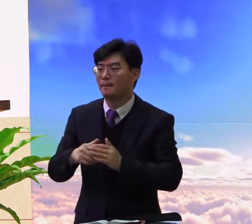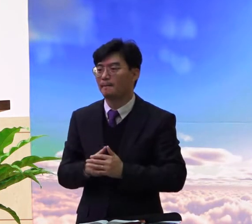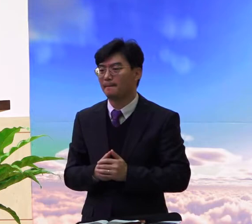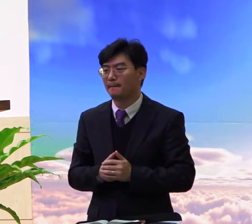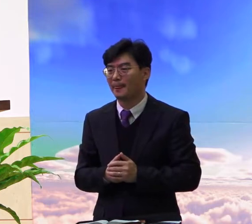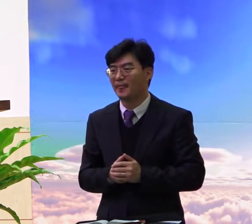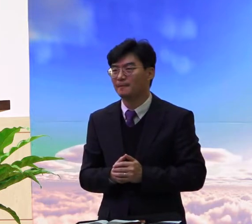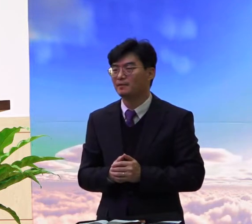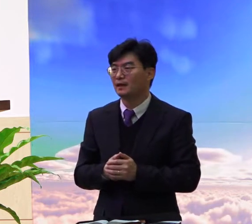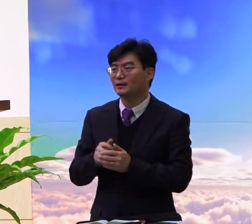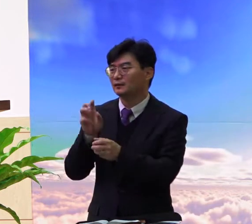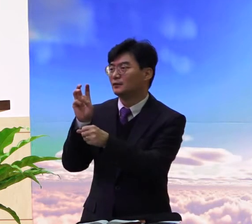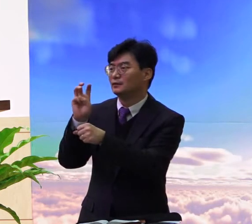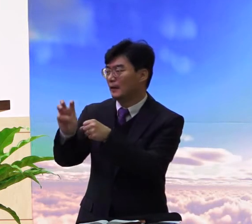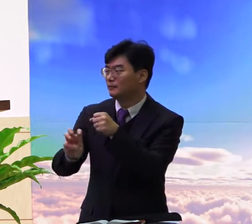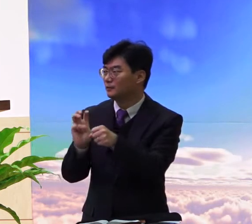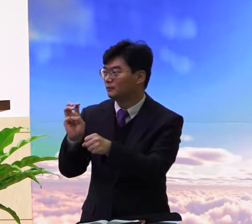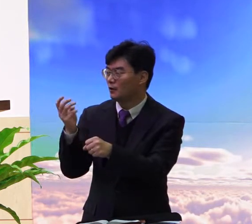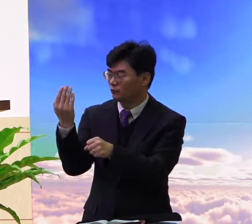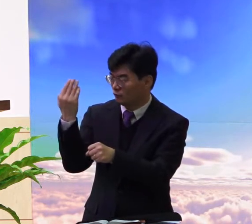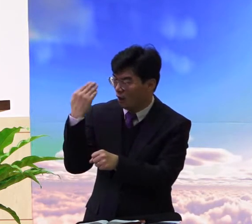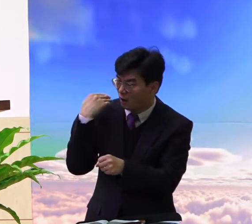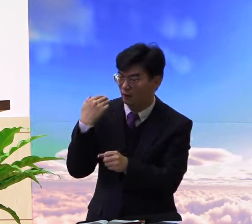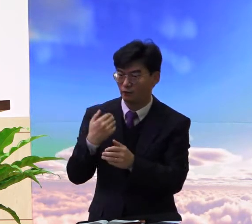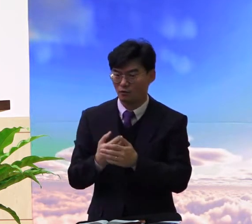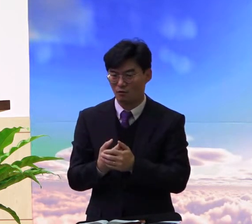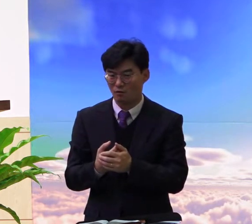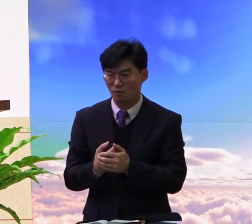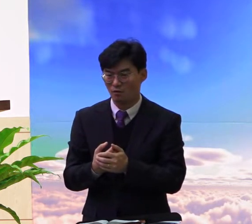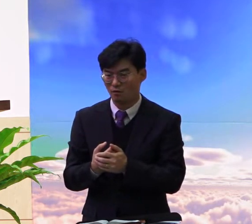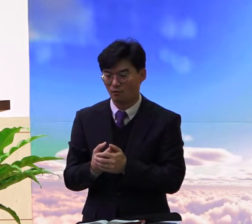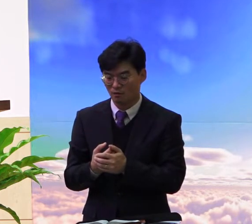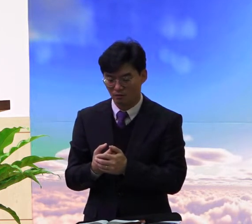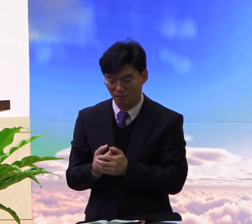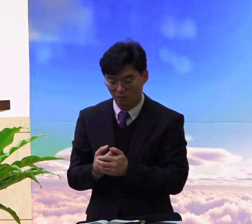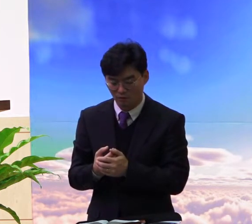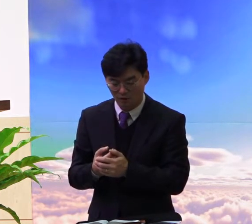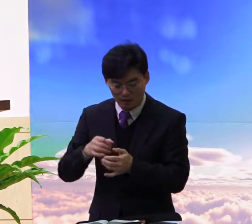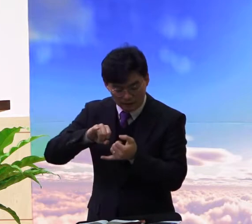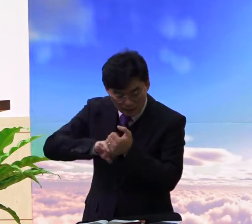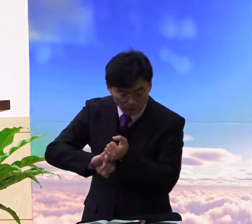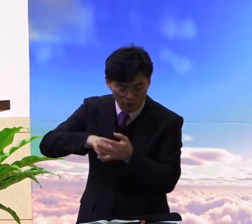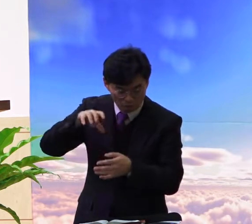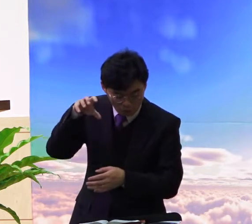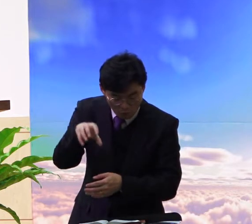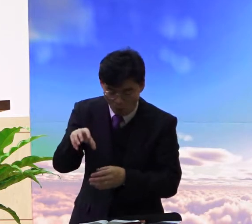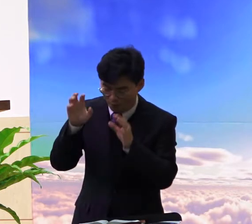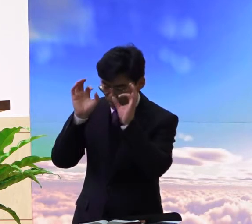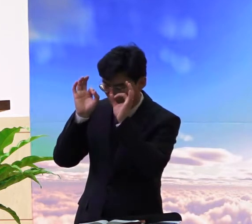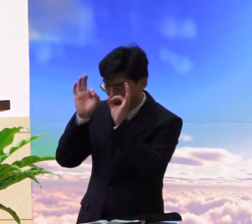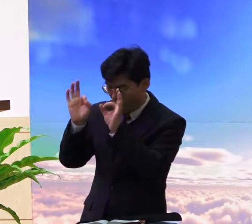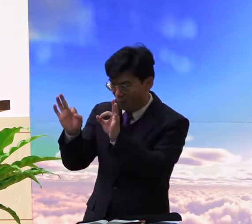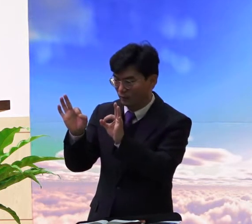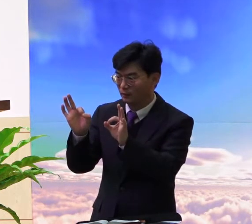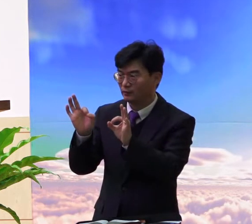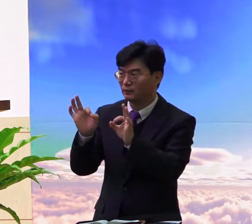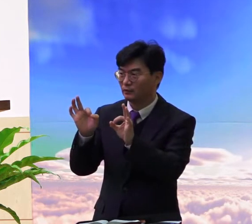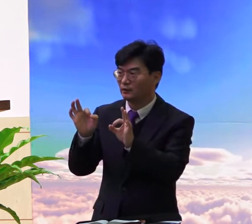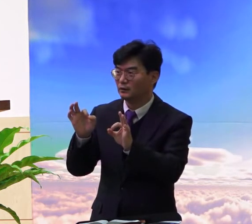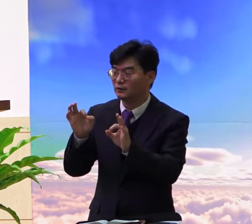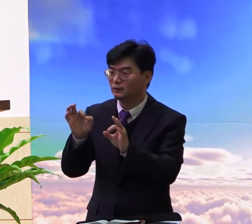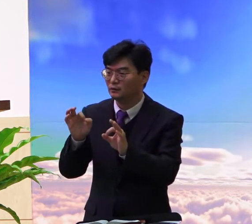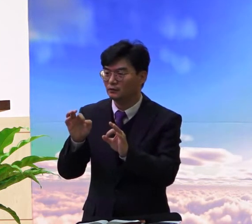이미 30여 년 전에도 출애굽하고 1년 6개월 만에 가데스 바네아 약속의 땅이 보이는 곳에 와서 정탐도 했는데